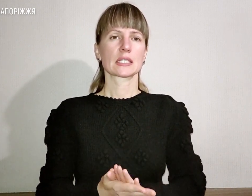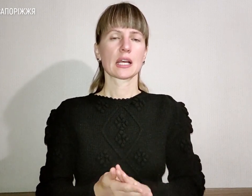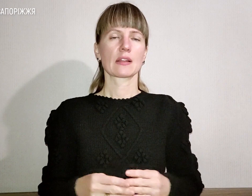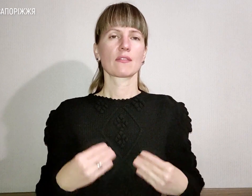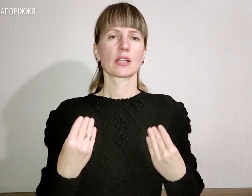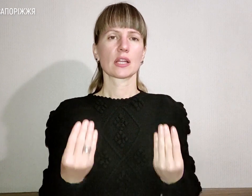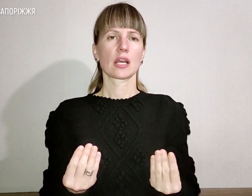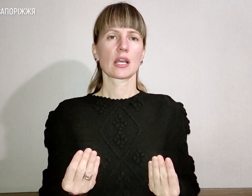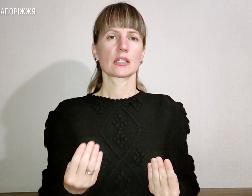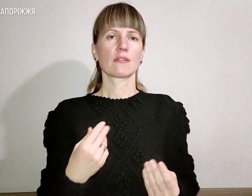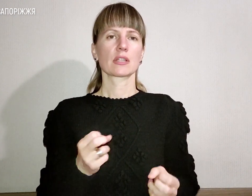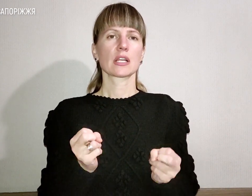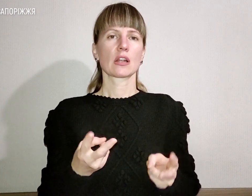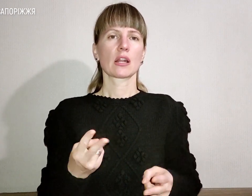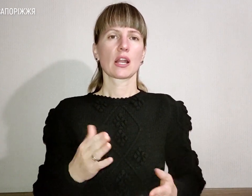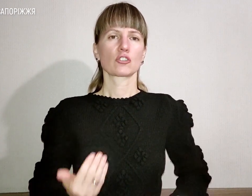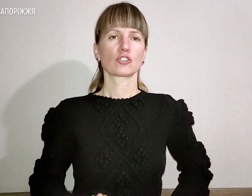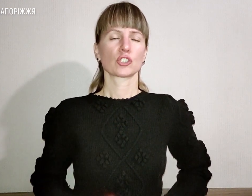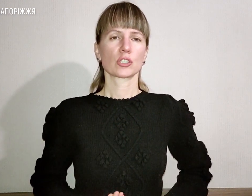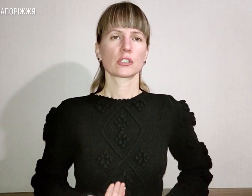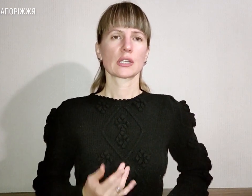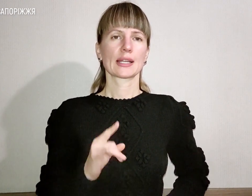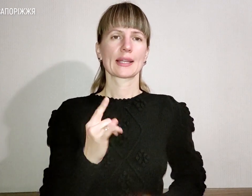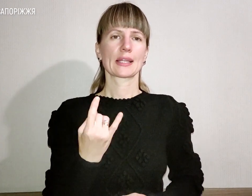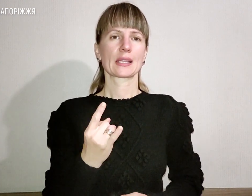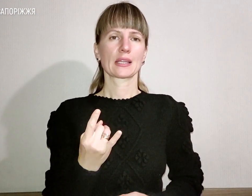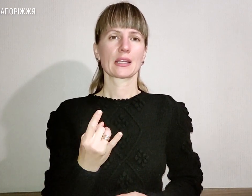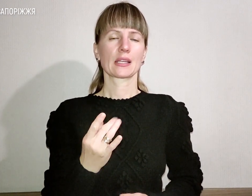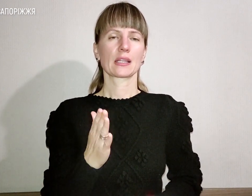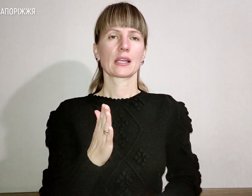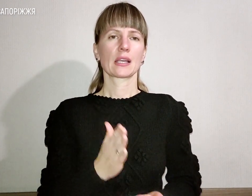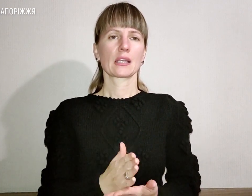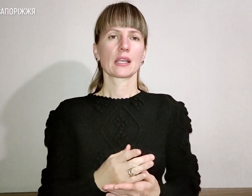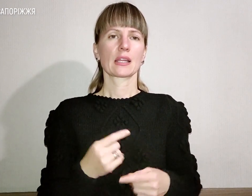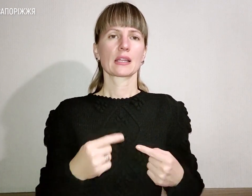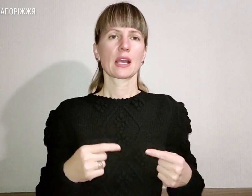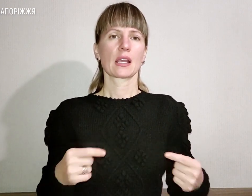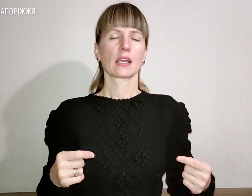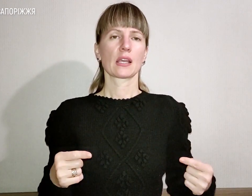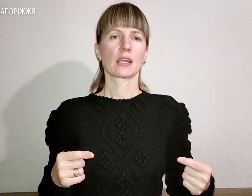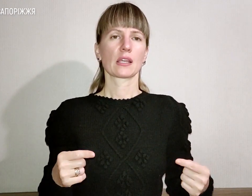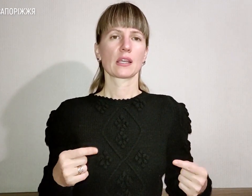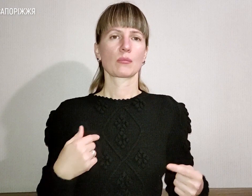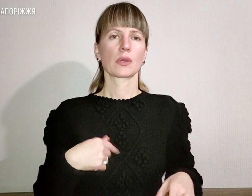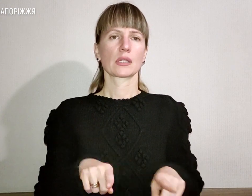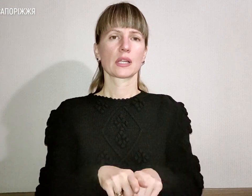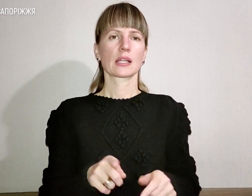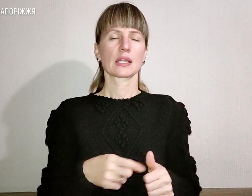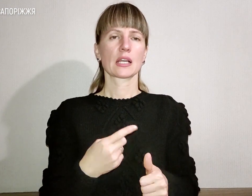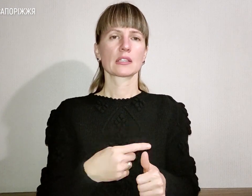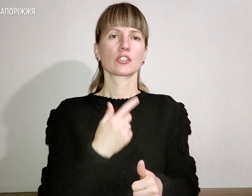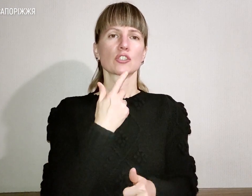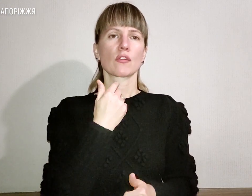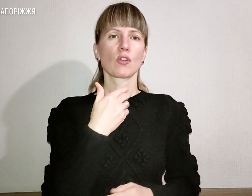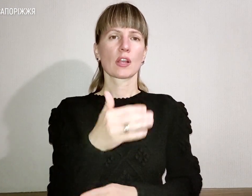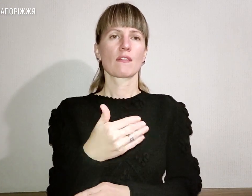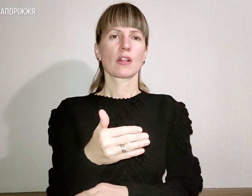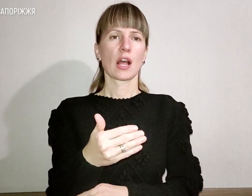вам загрозливим для життя, тобто дитина є деякі, ми так називаємо їх, червоні флаги,